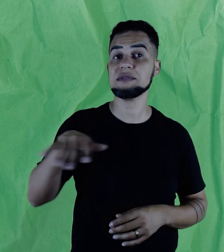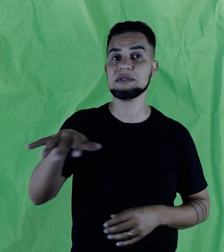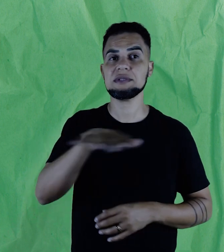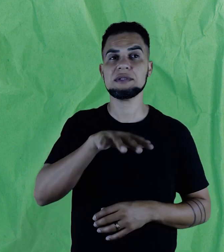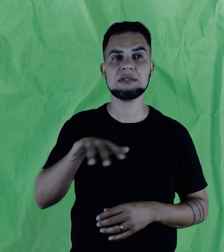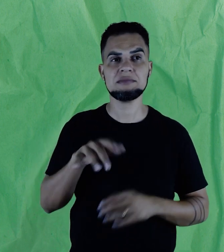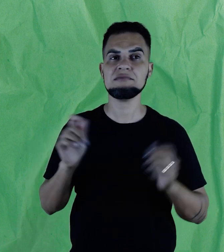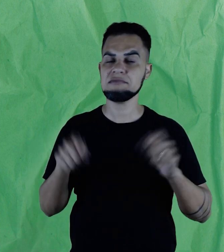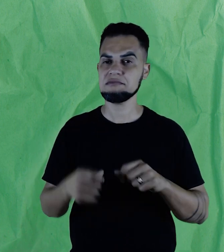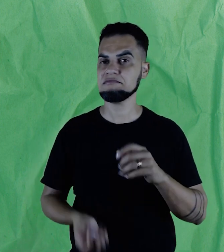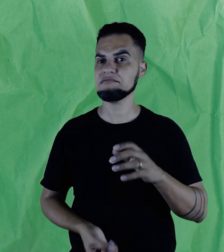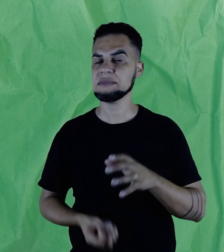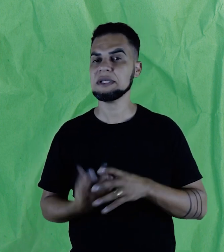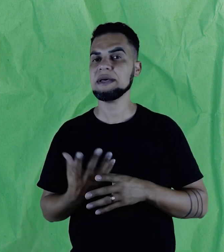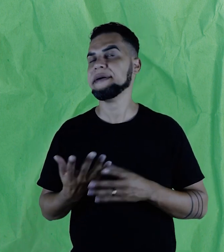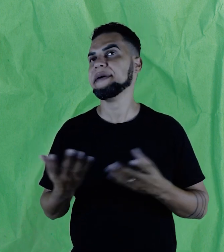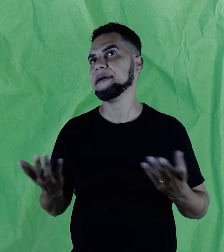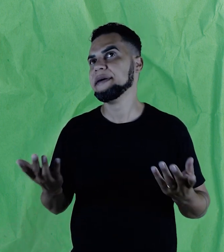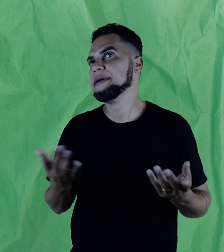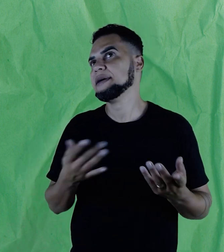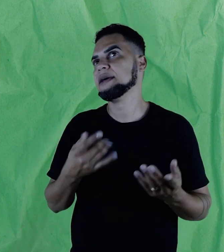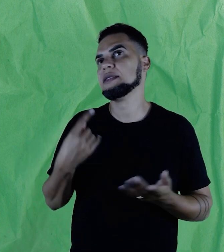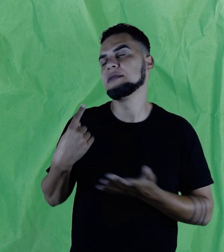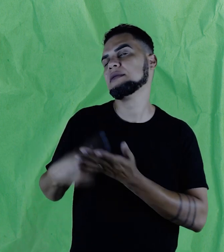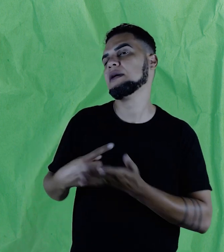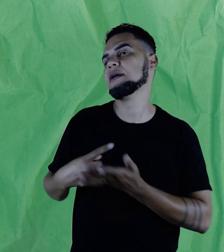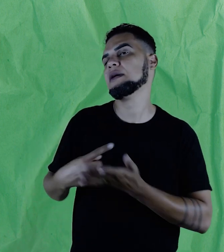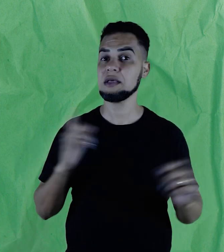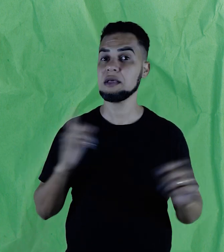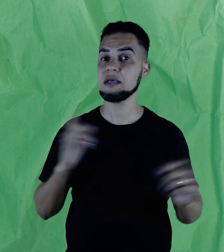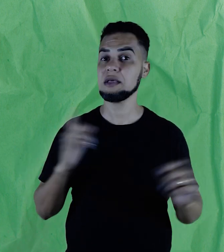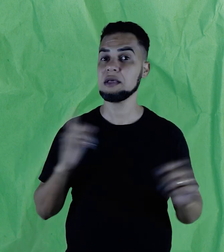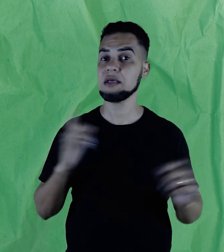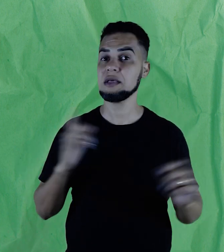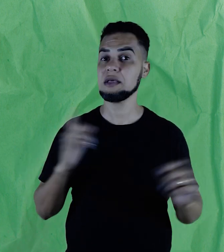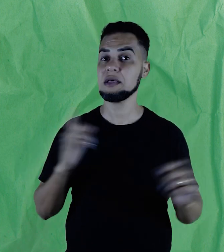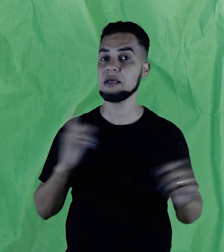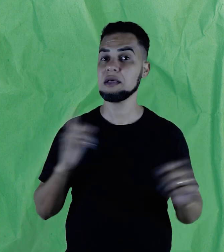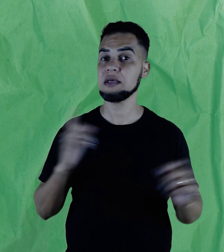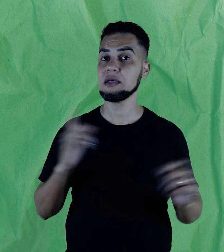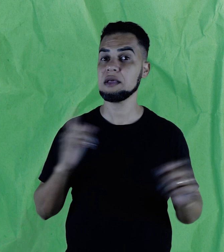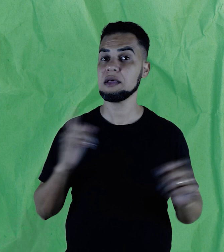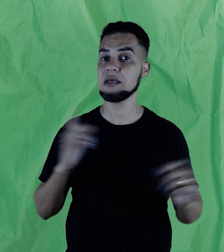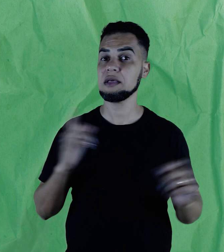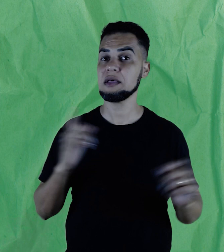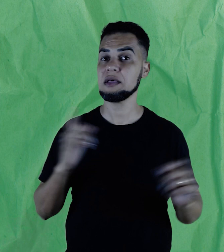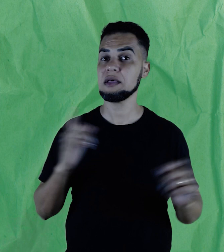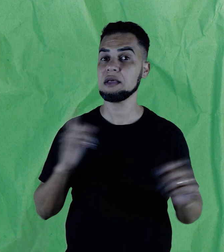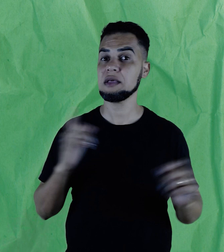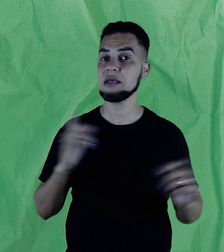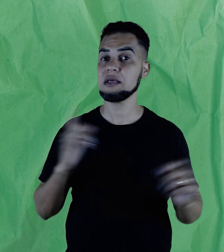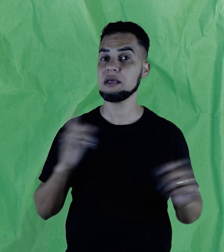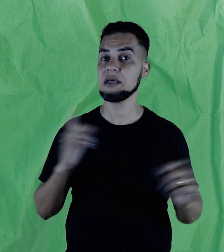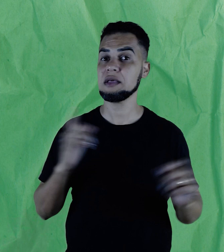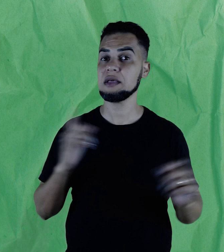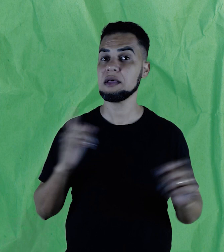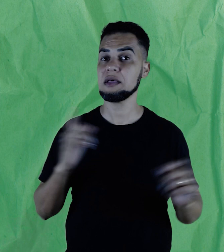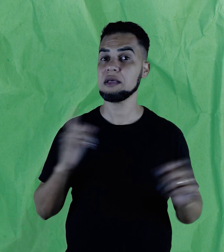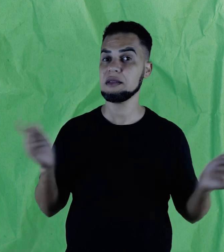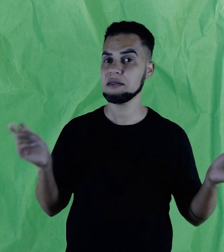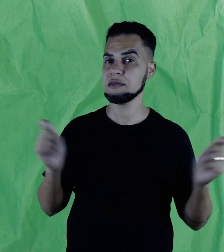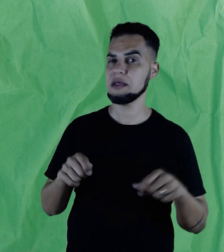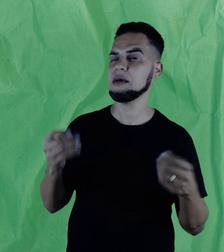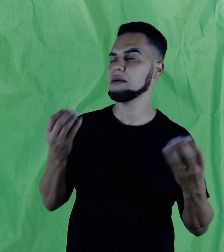novos campos, posso estar definindo muita coisa aqui. Além disso, a gente teria também